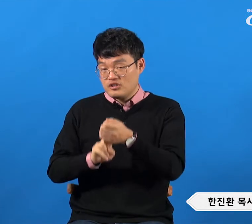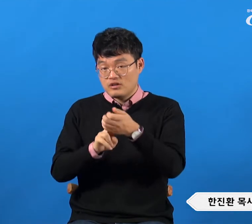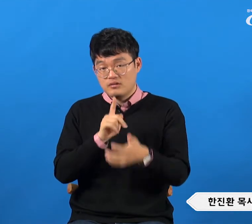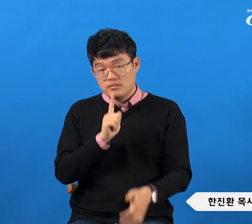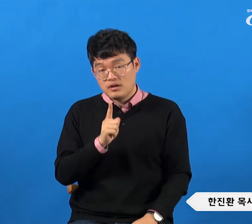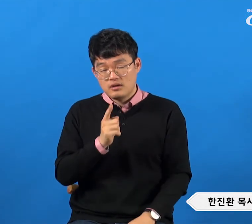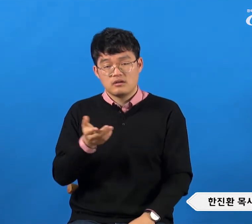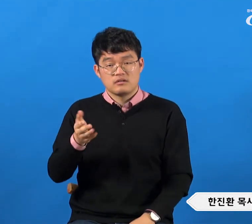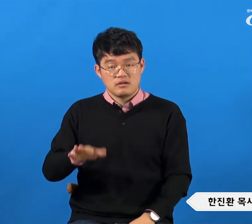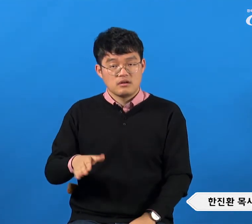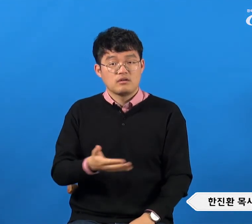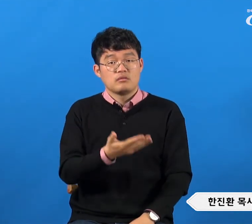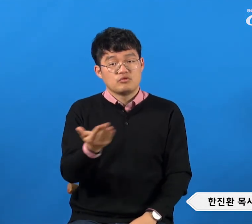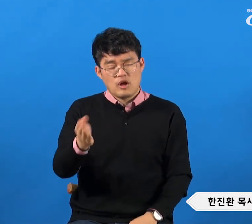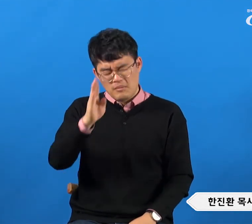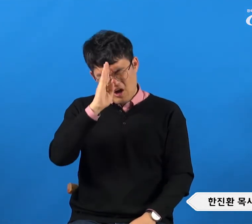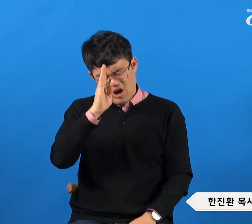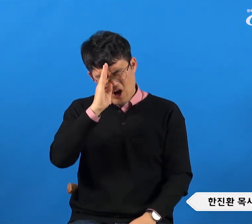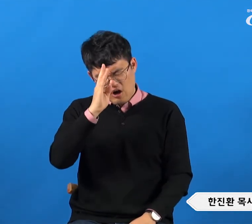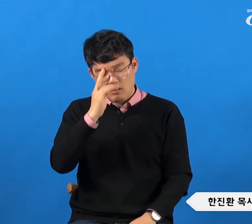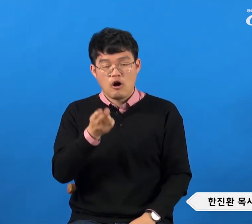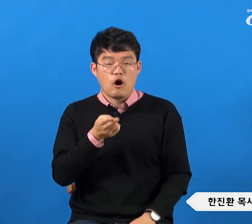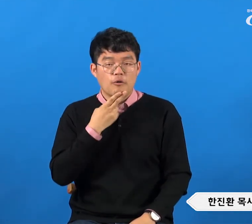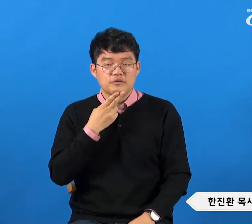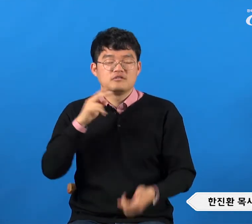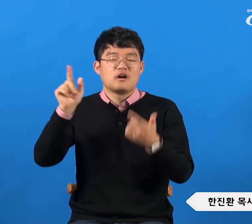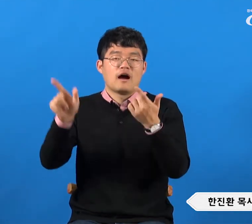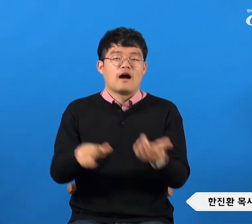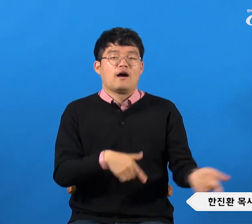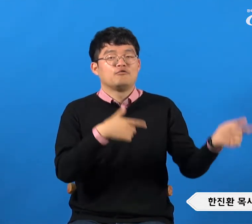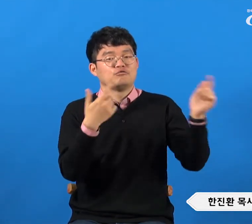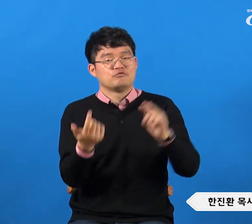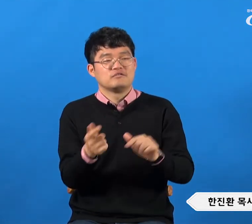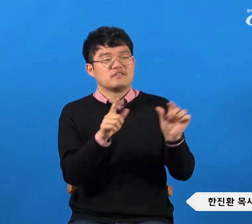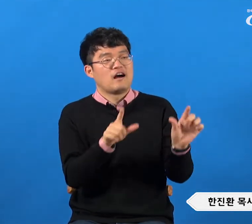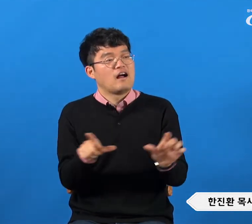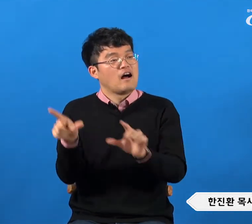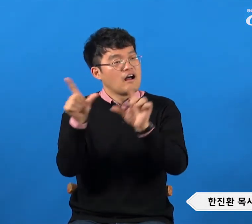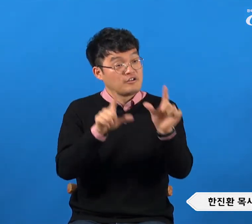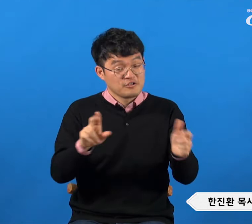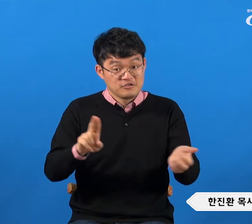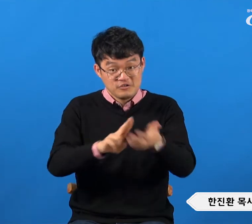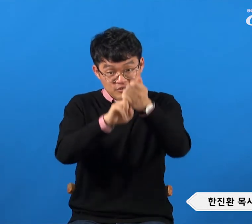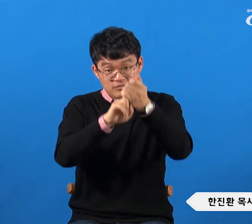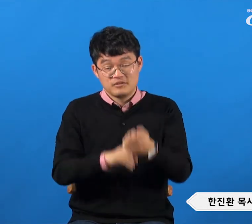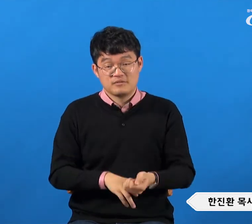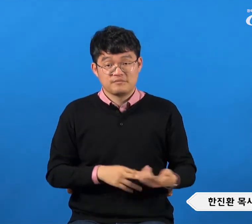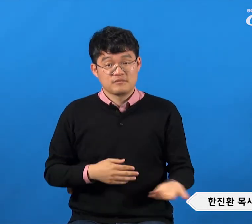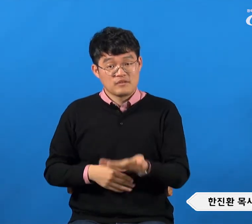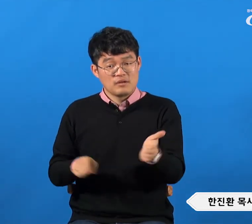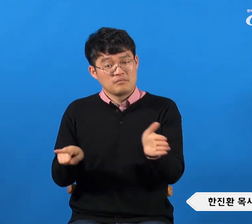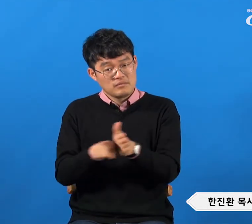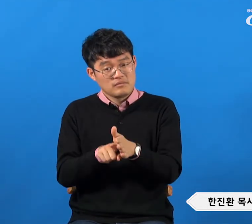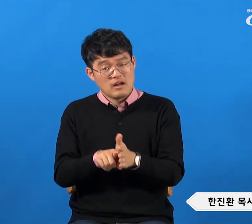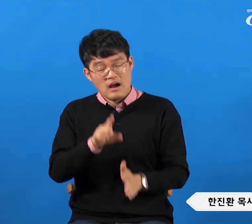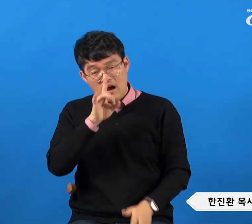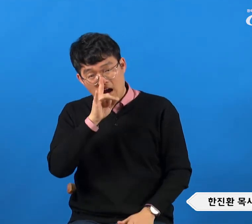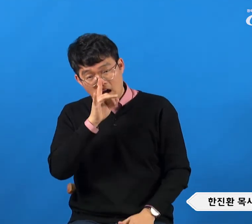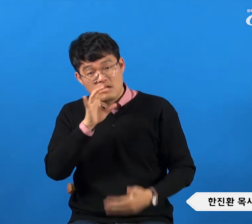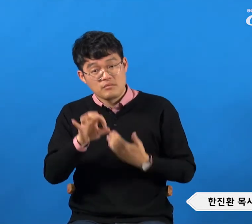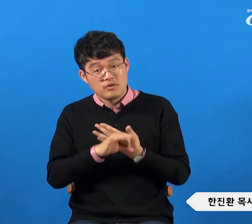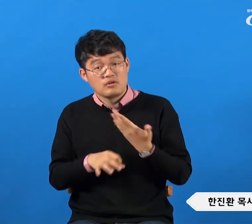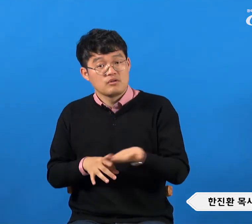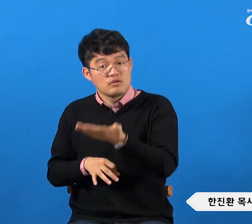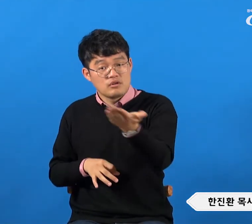하는데, 사실은 병 걸리지 않고 하루를 사는 것이 기적입니다. 제 말이 잘 믿어지지 않으면 좀